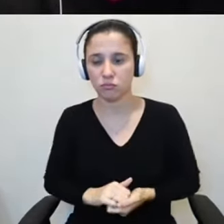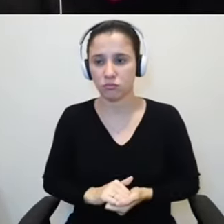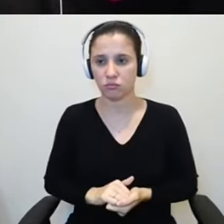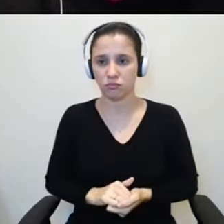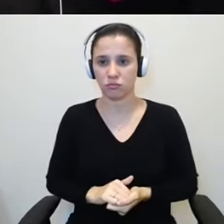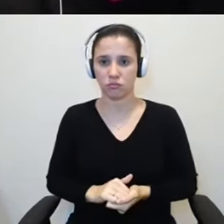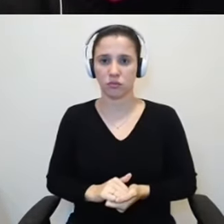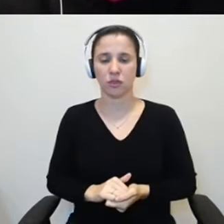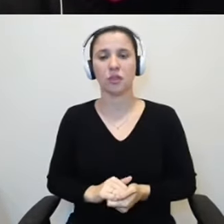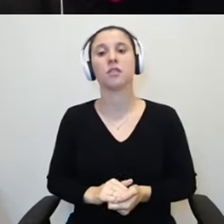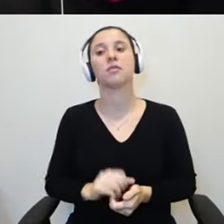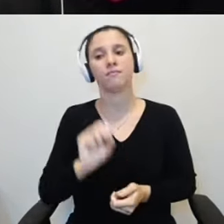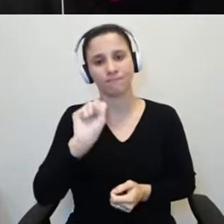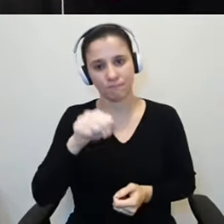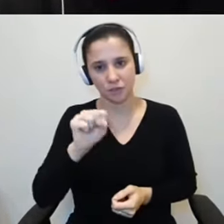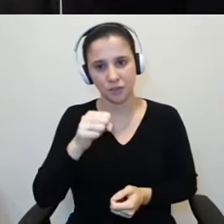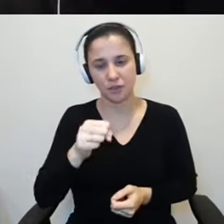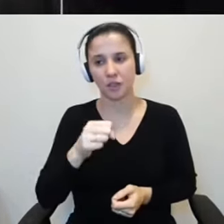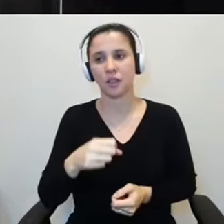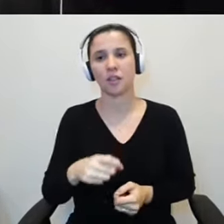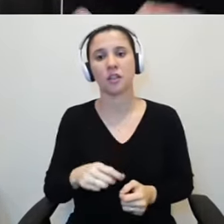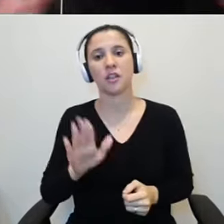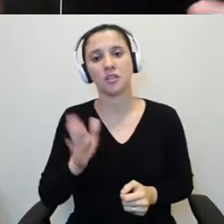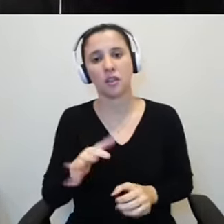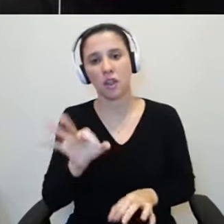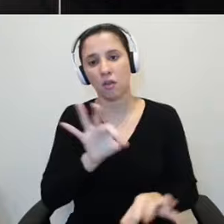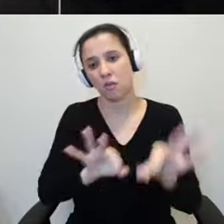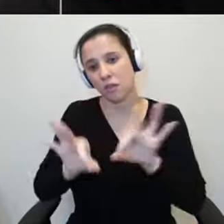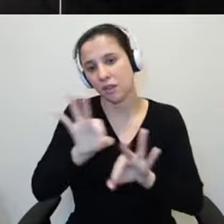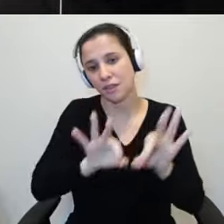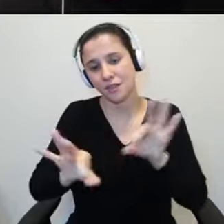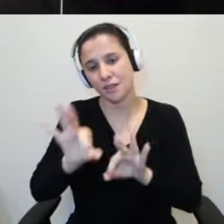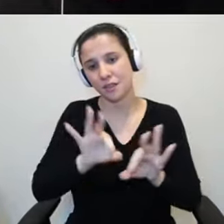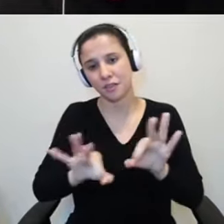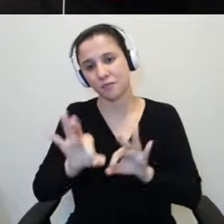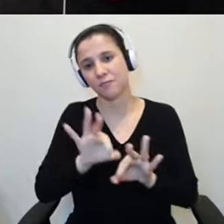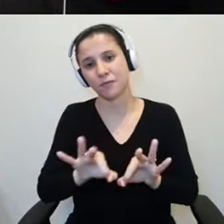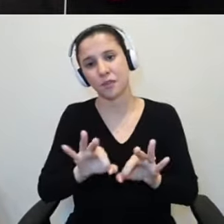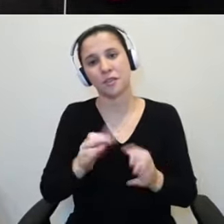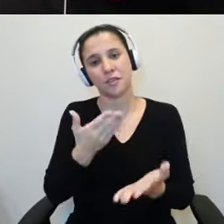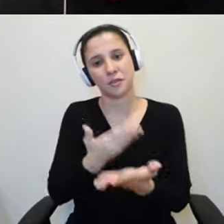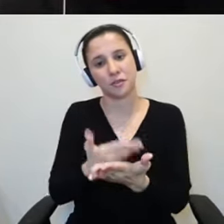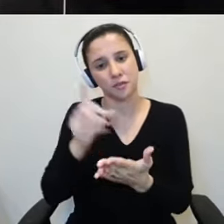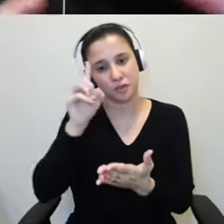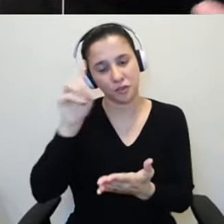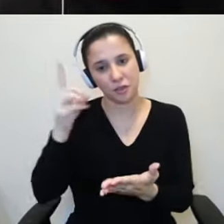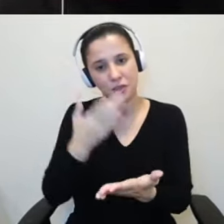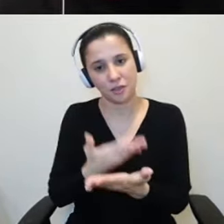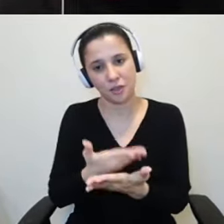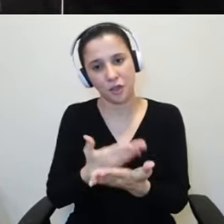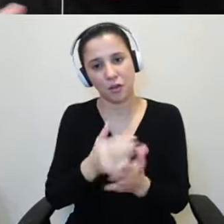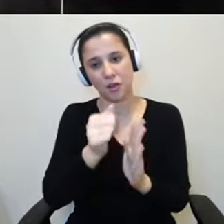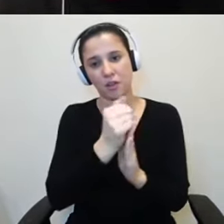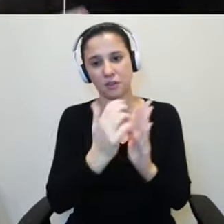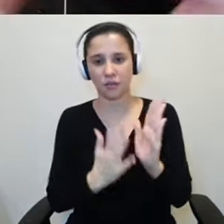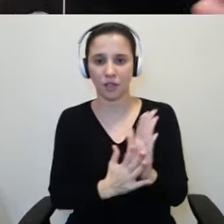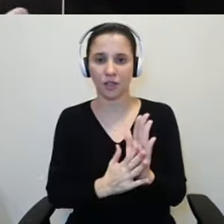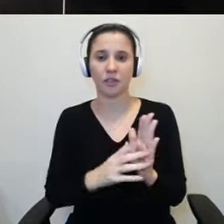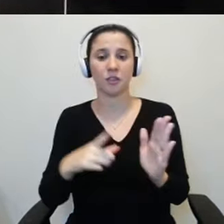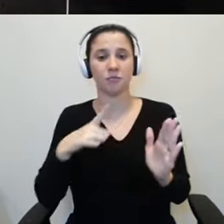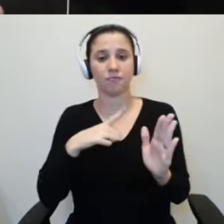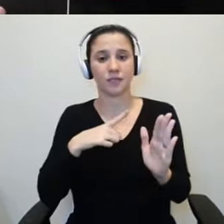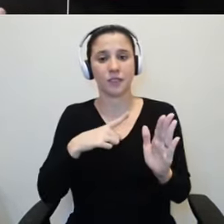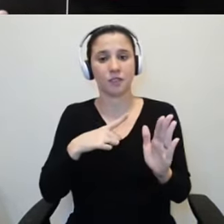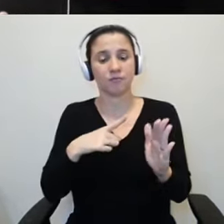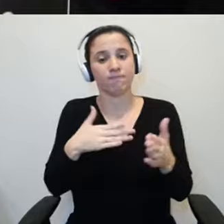do calendário e das atividades, mas a gente também está vendo que existe um certo limite. Ou seja, a gente não pode, vamos dizer assim, condensar